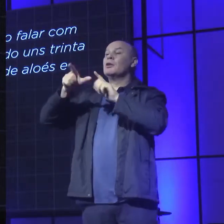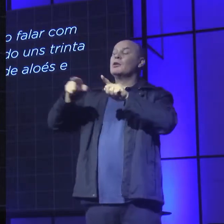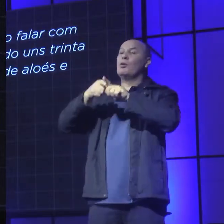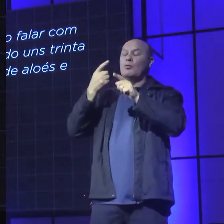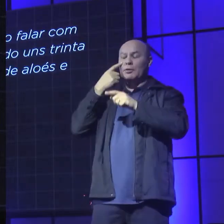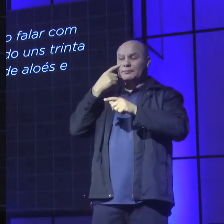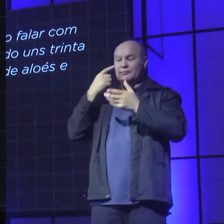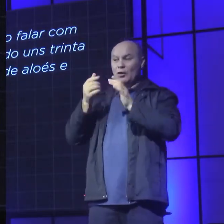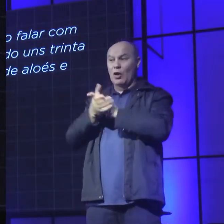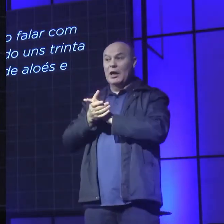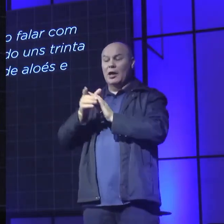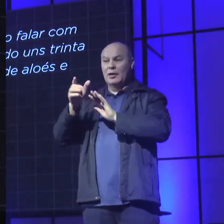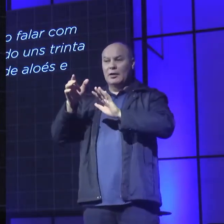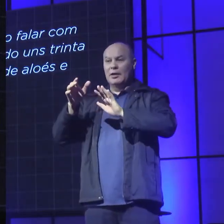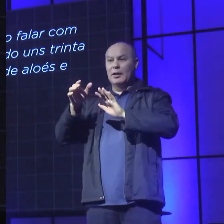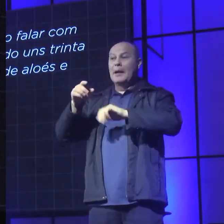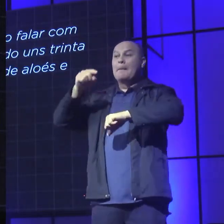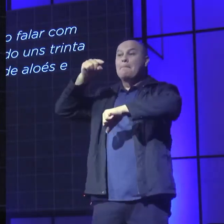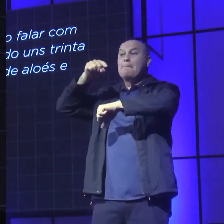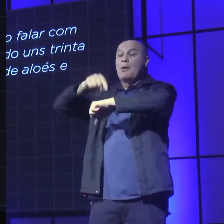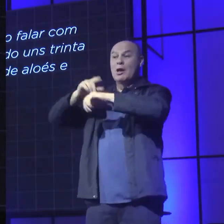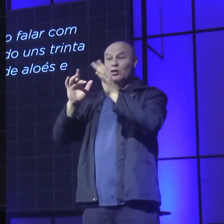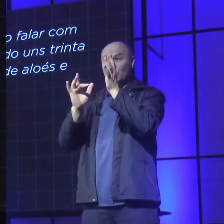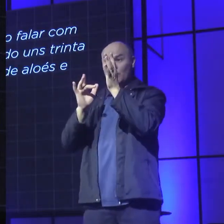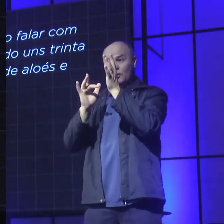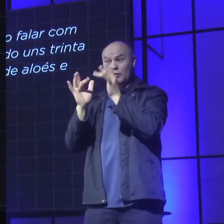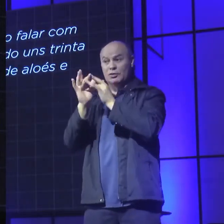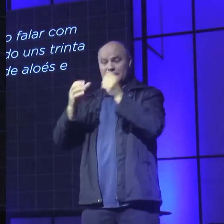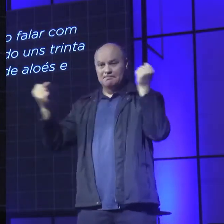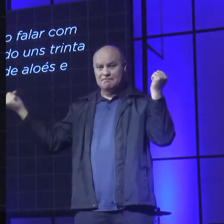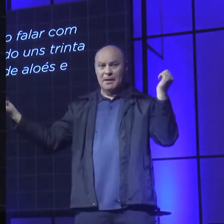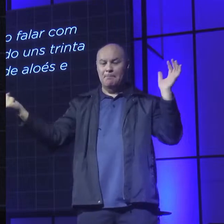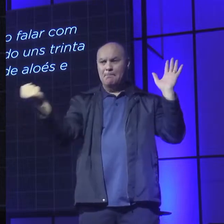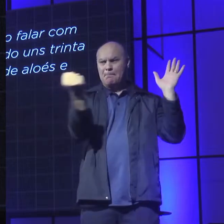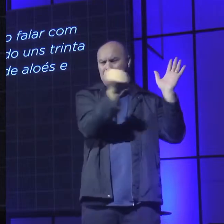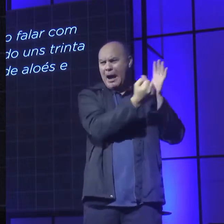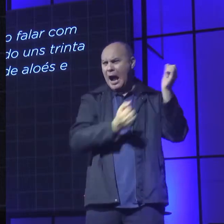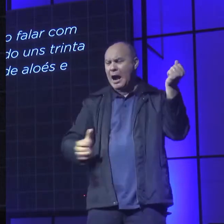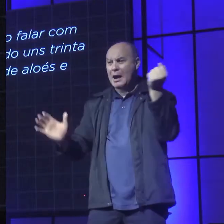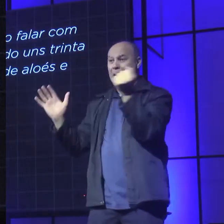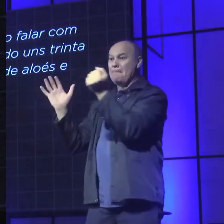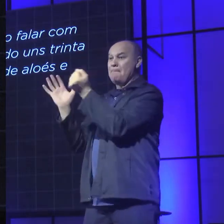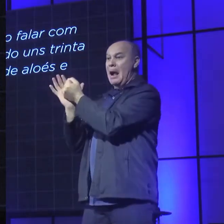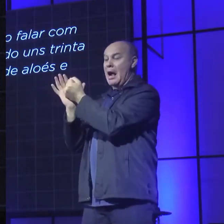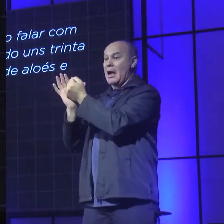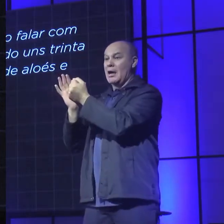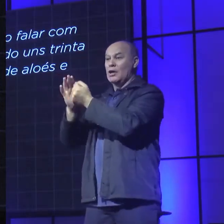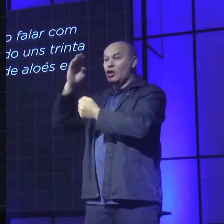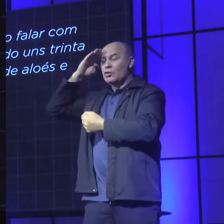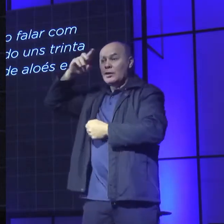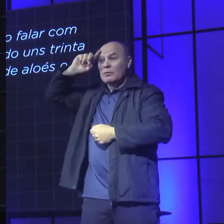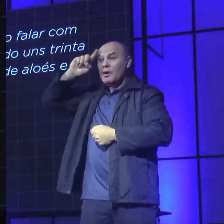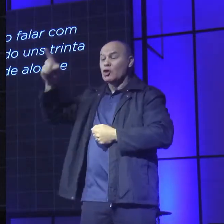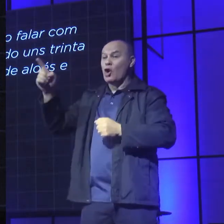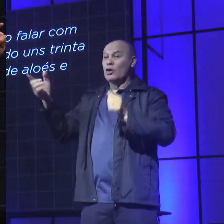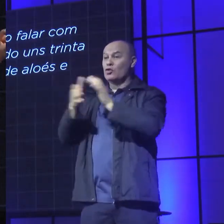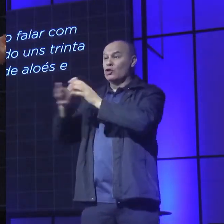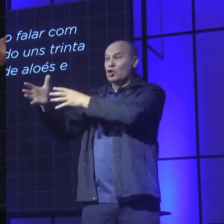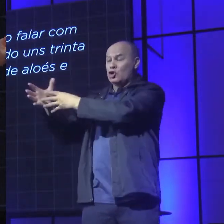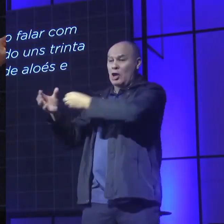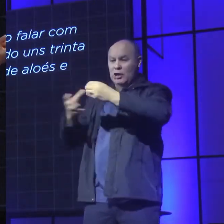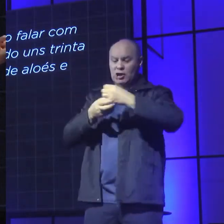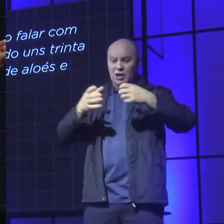foi crucificado e pediram para tirar o corpo dele da cruz, que estava chegando o final do dia, quem foi um homem rico chamado José